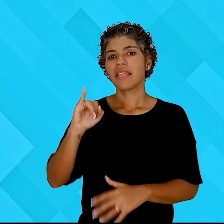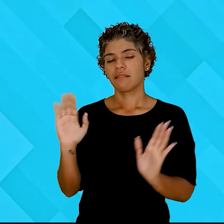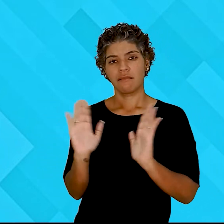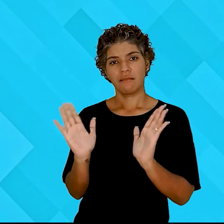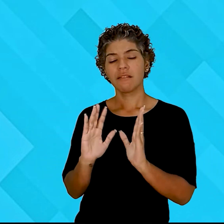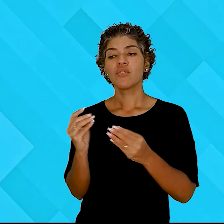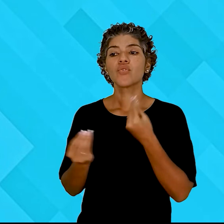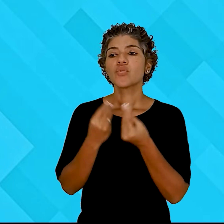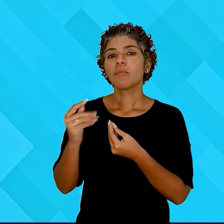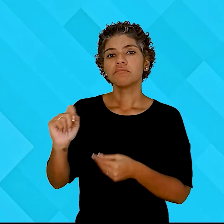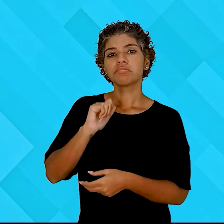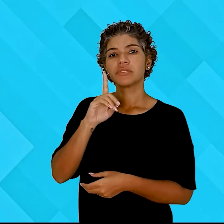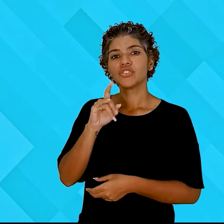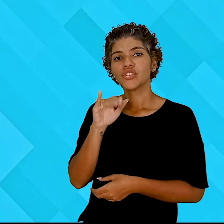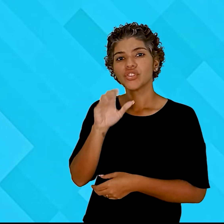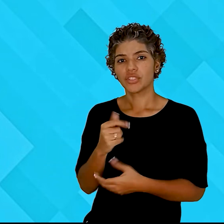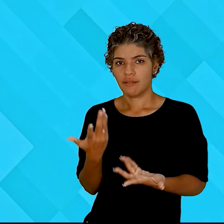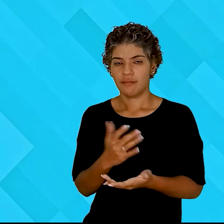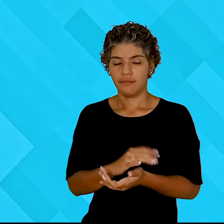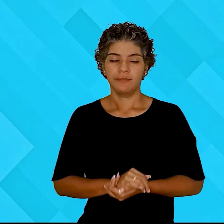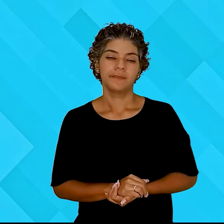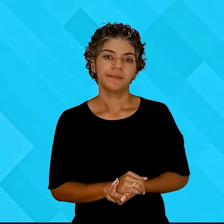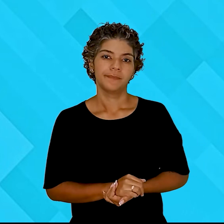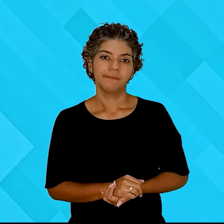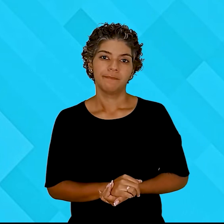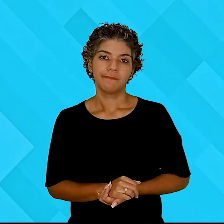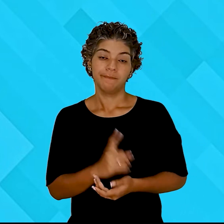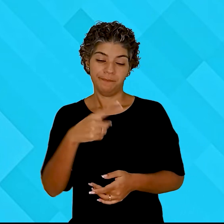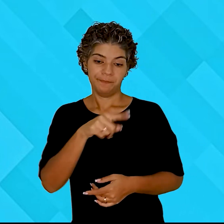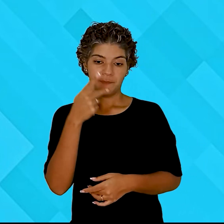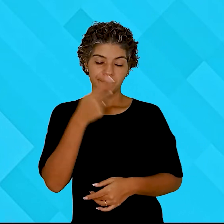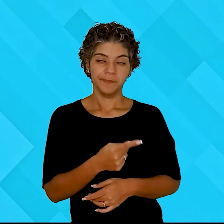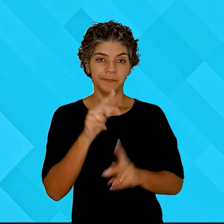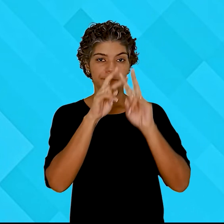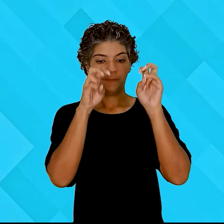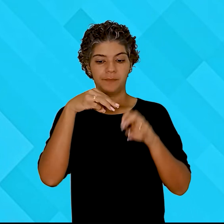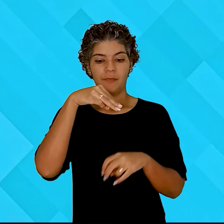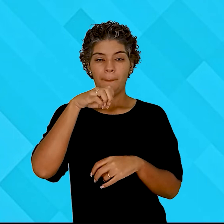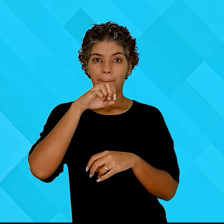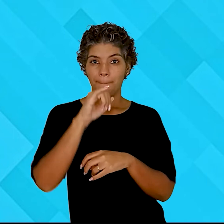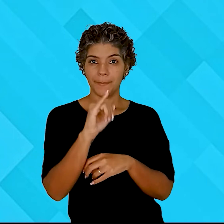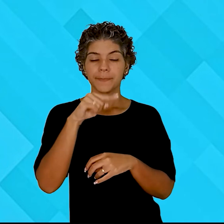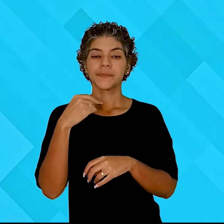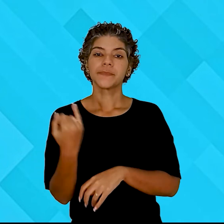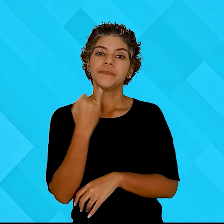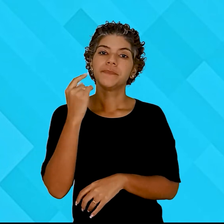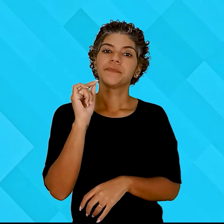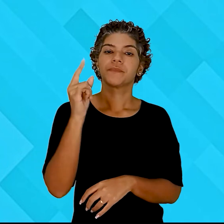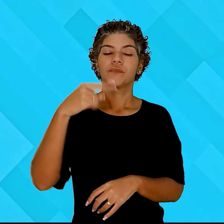formalização, qual outra dica você nos daria? Quando a gente está falando de MEI, é muito importante que a gente não